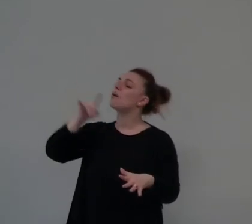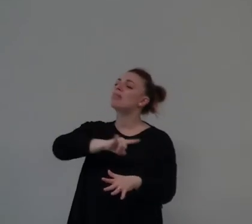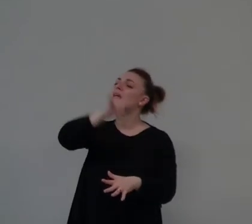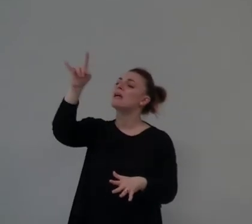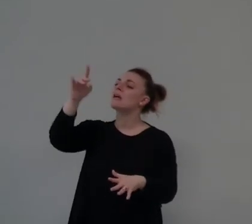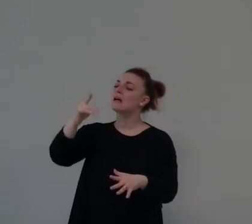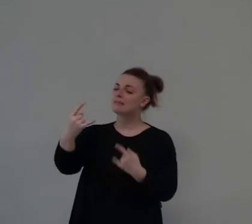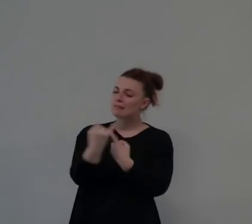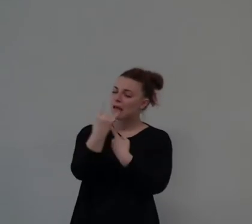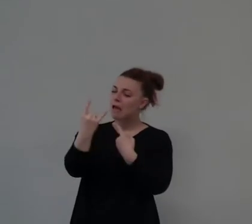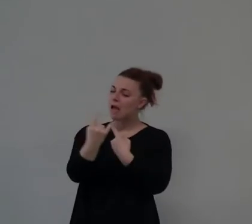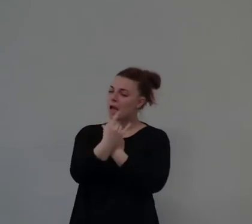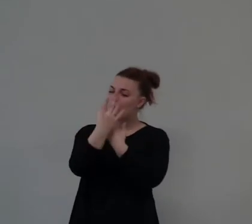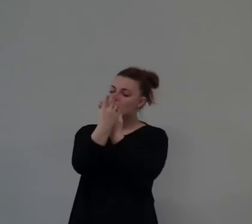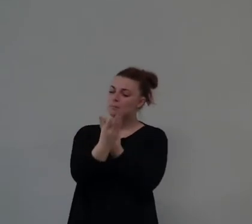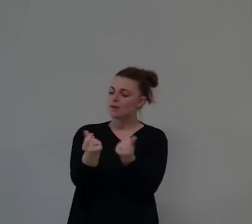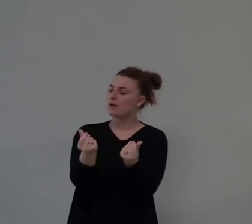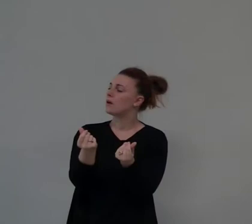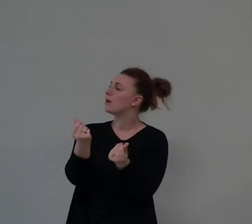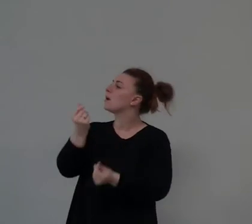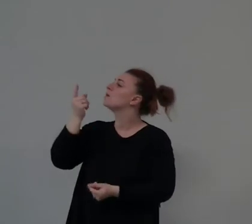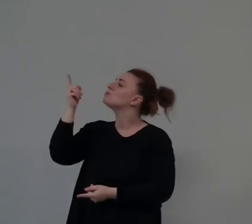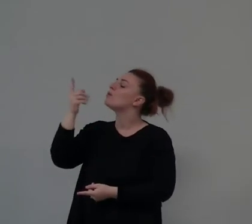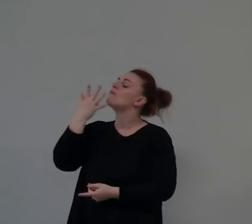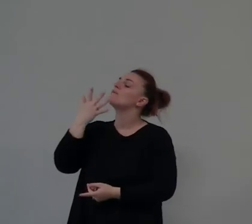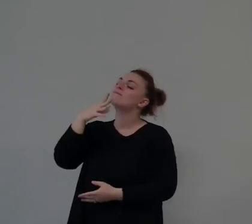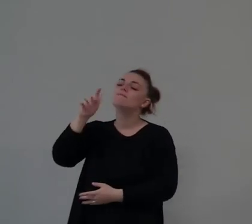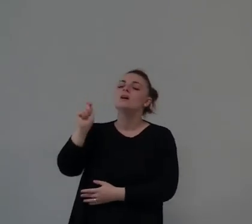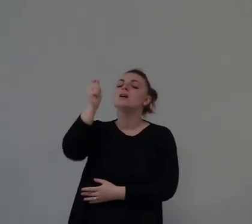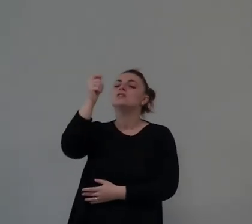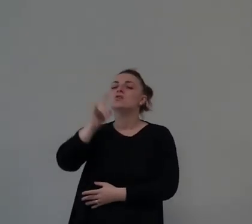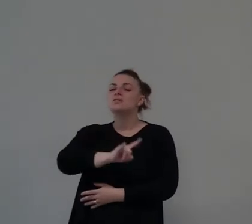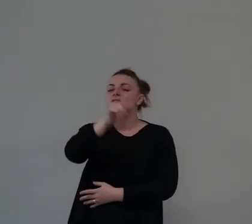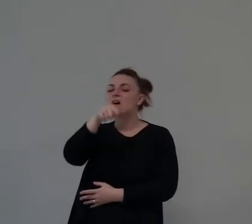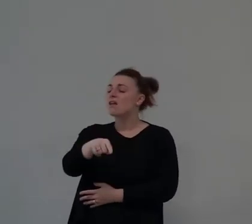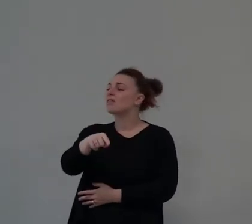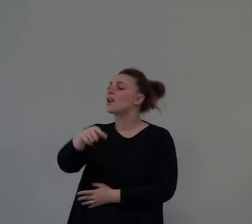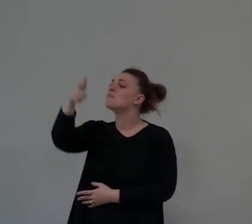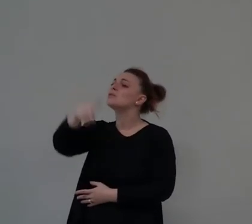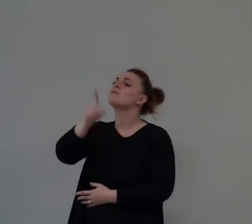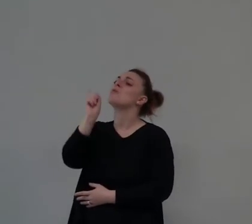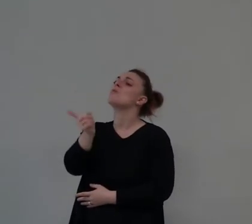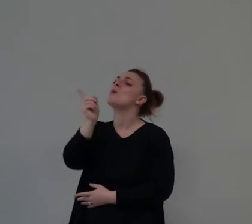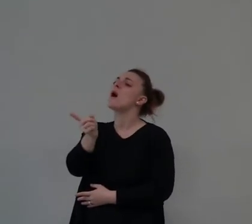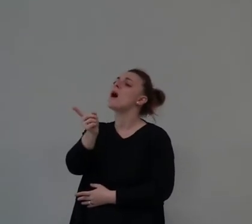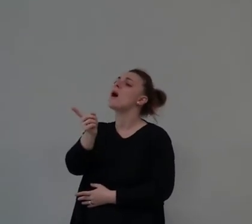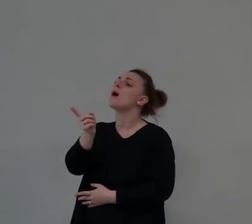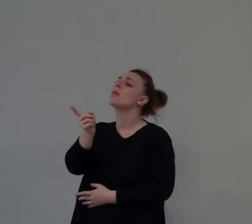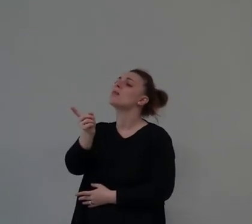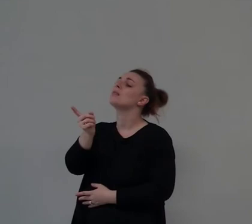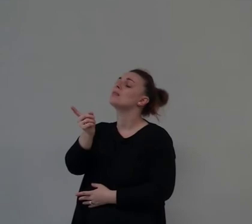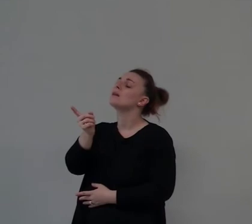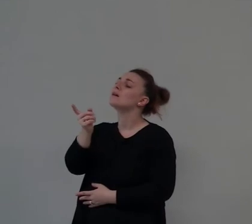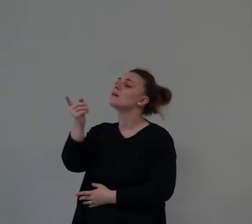tentazione, di aver vinto Satana. Per me, tu l'hai vinto per me. Se tu che mi hai ascoltato sei stato colpito,